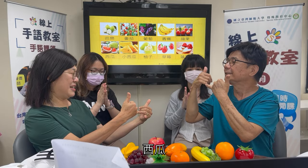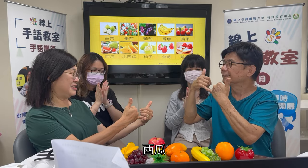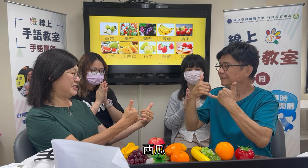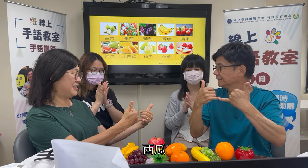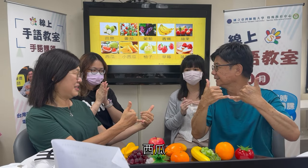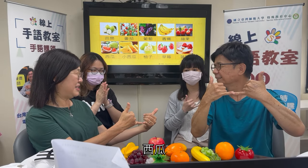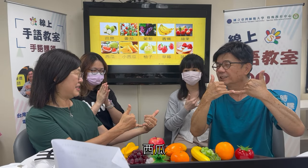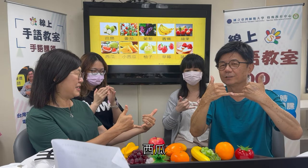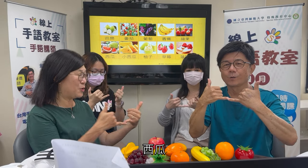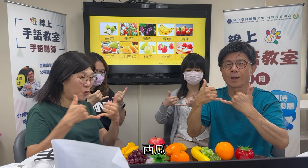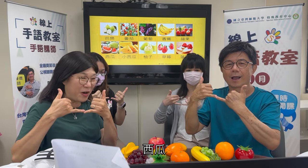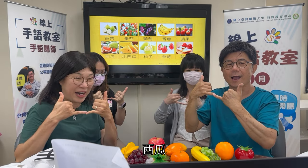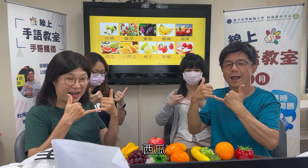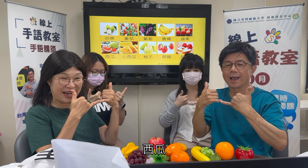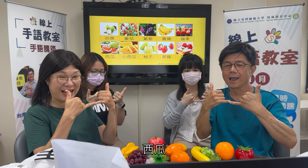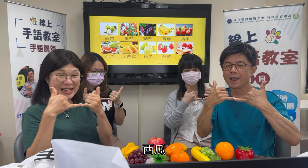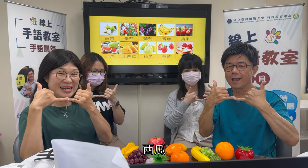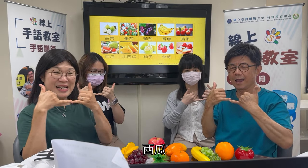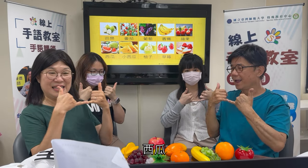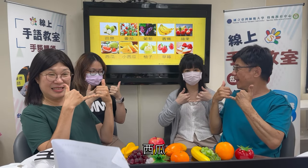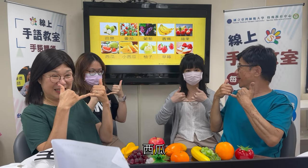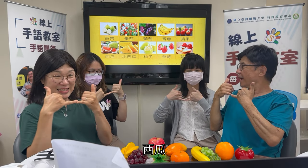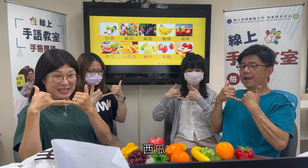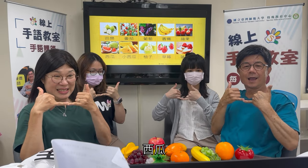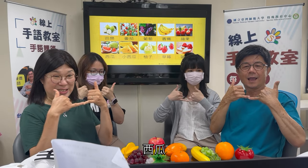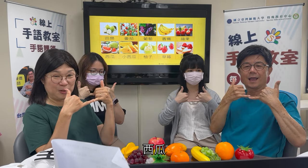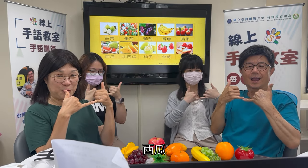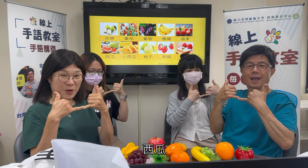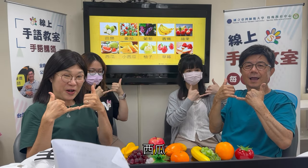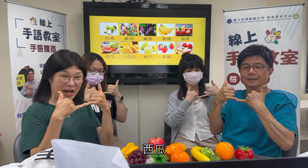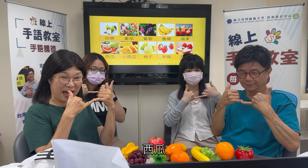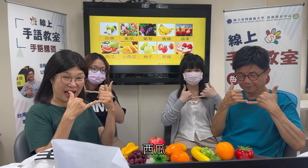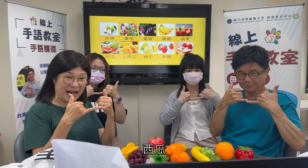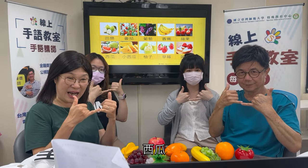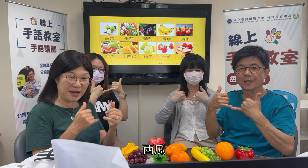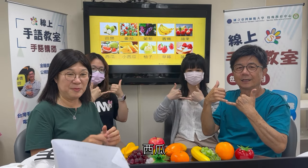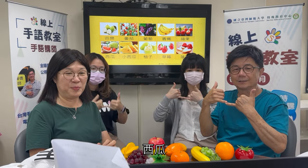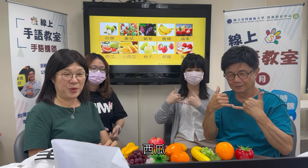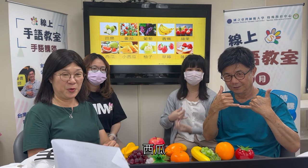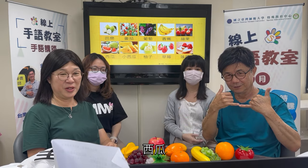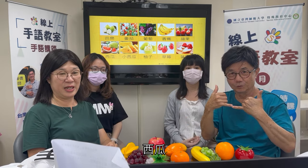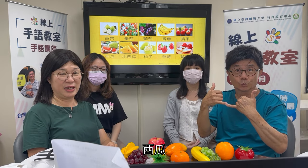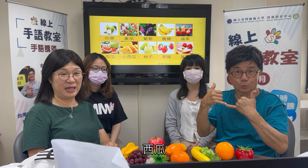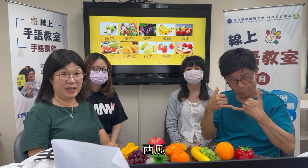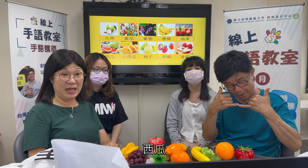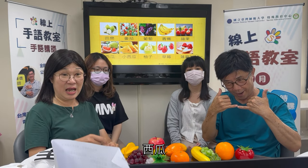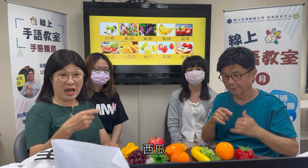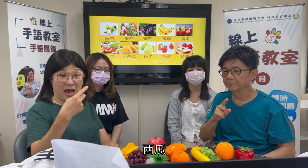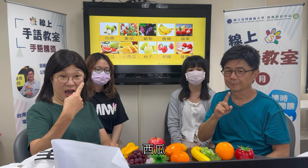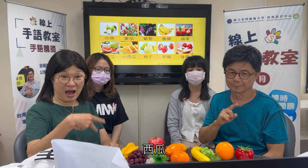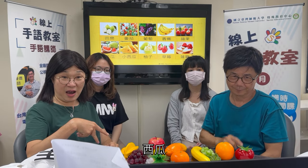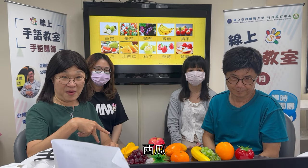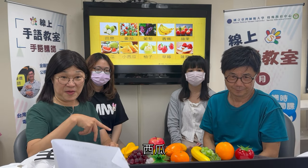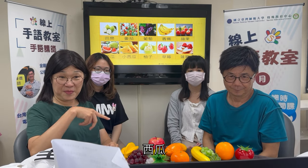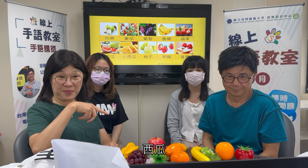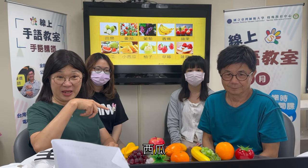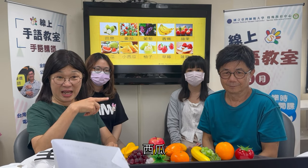西瓜，西瓜 ，OK， 好，